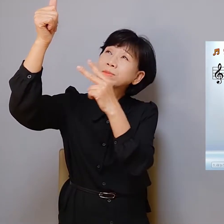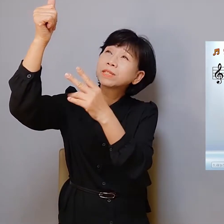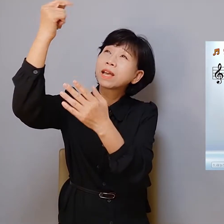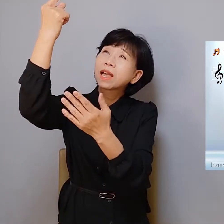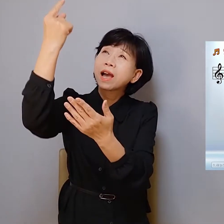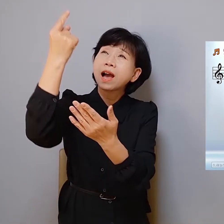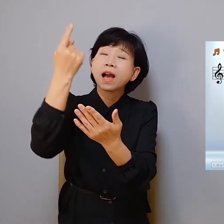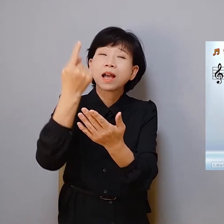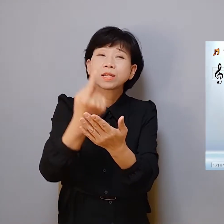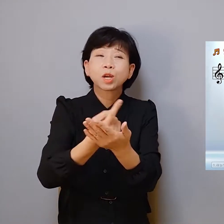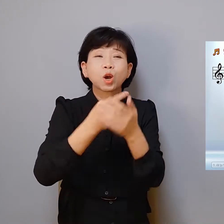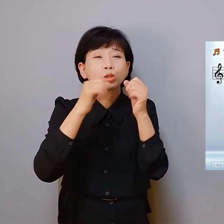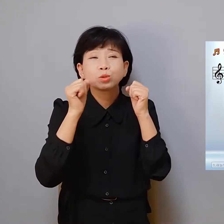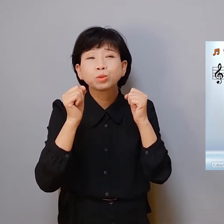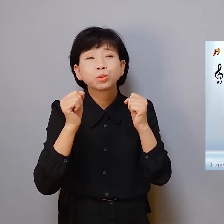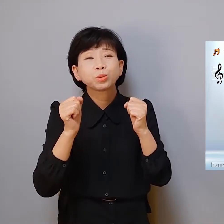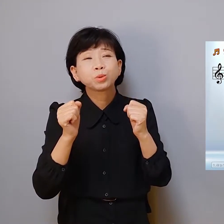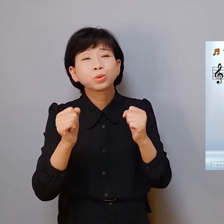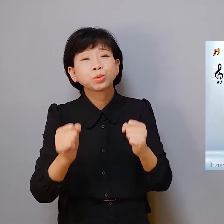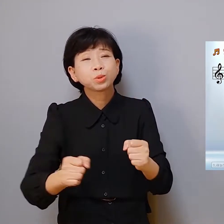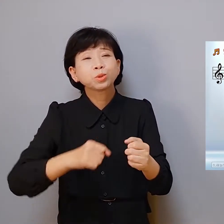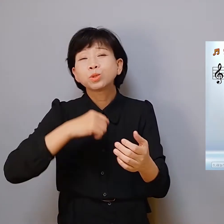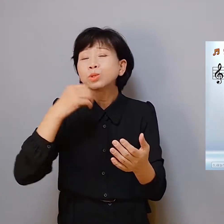주여 임재하여